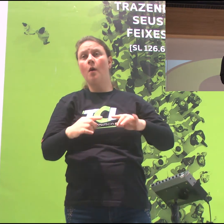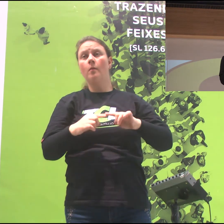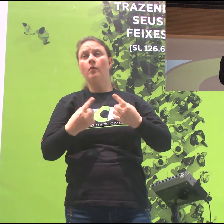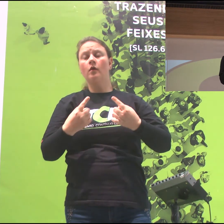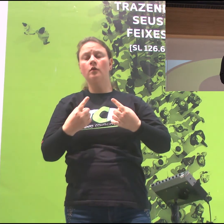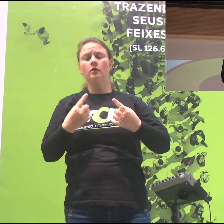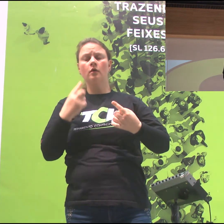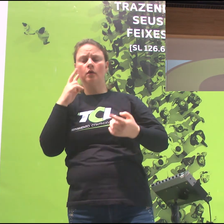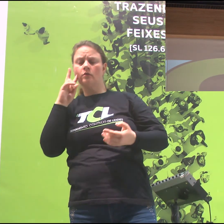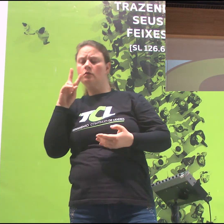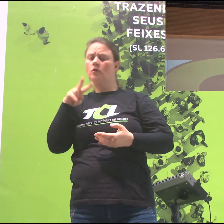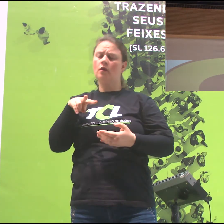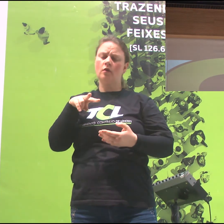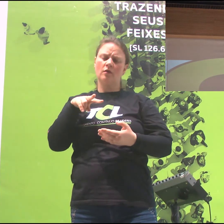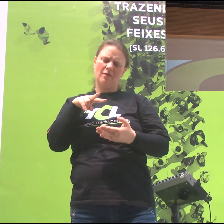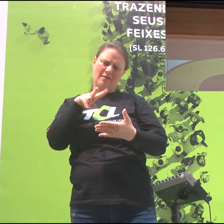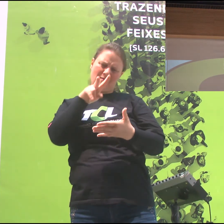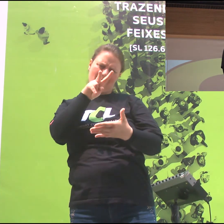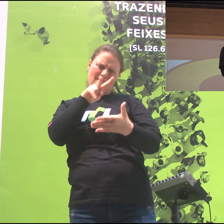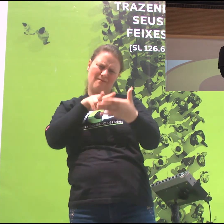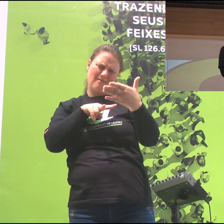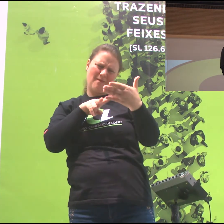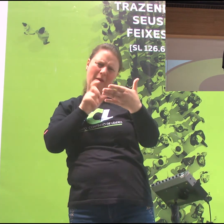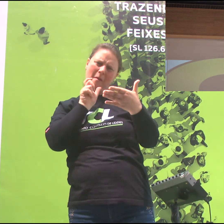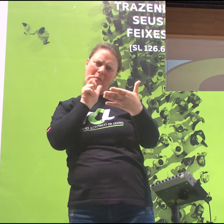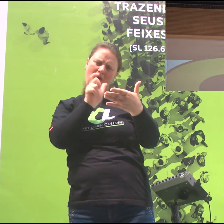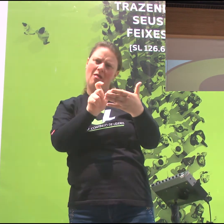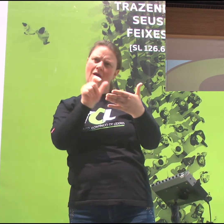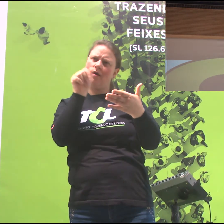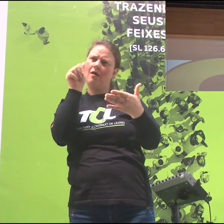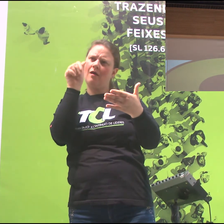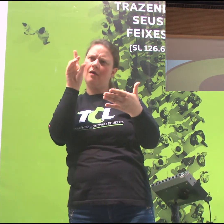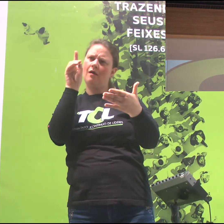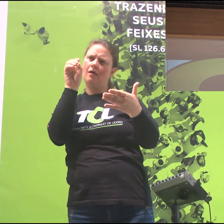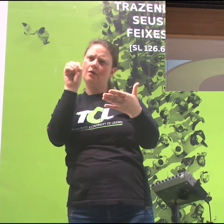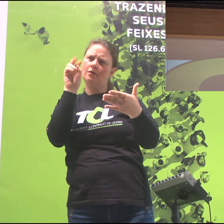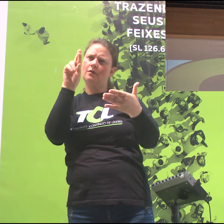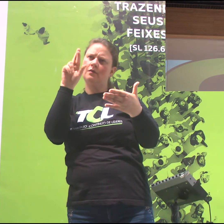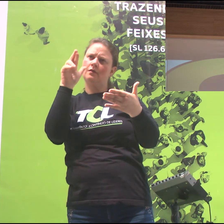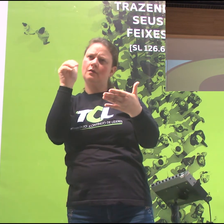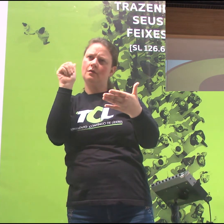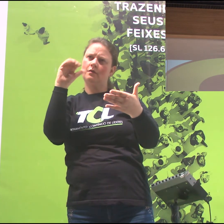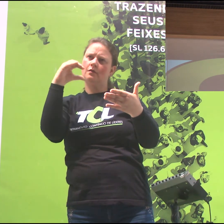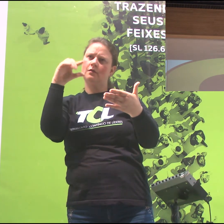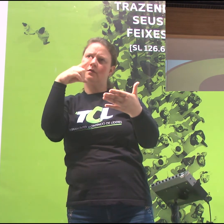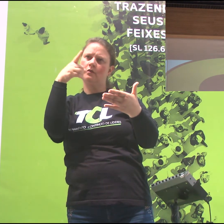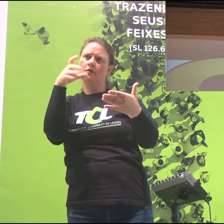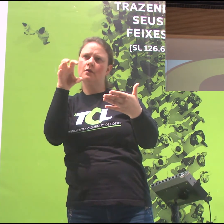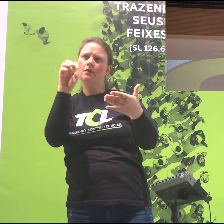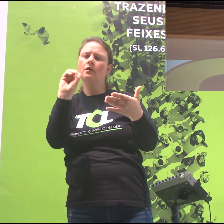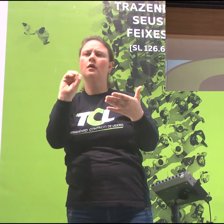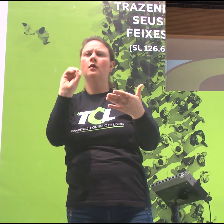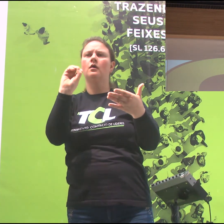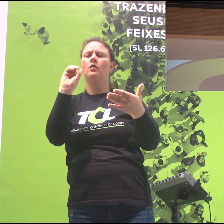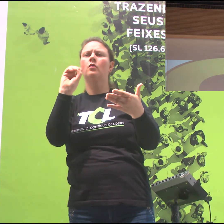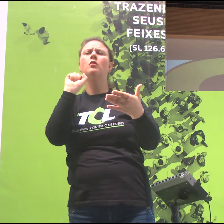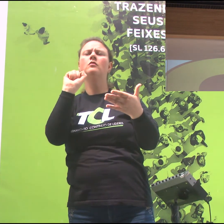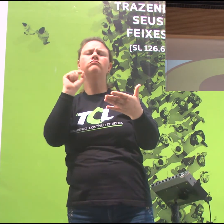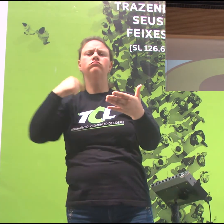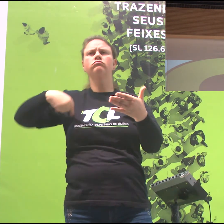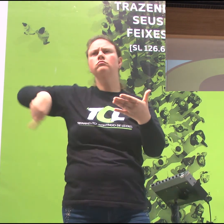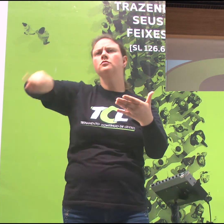o próprio significado da palavra adoração, a gente entende um pouco mais. Então, como igreja, nós realmente